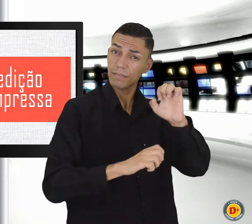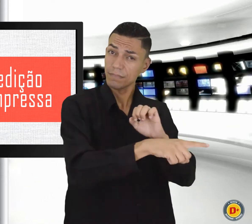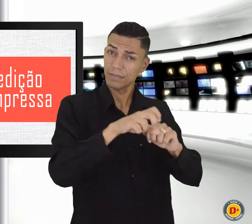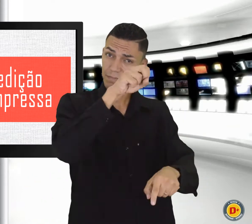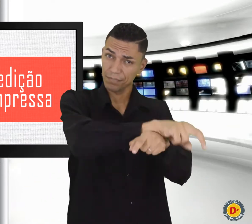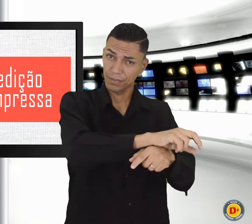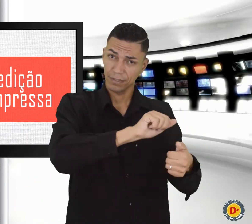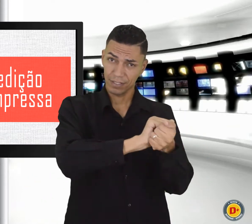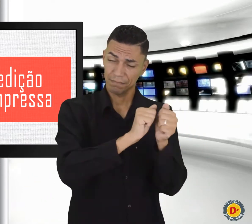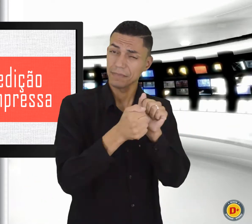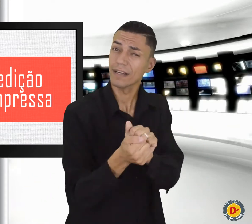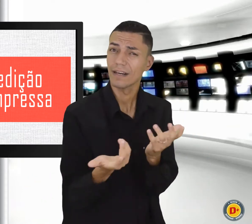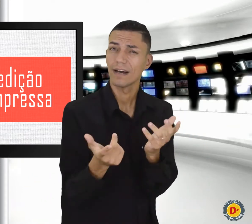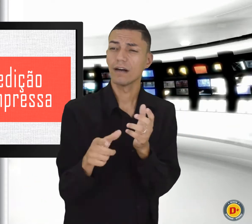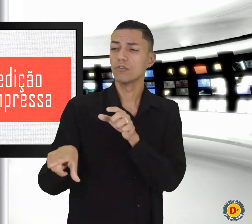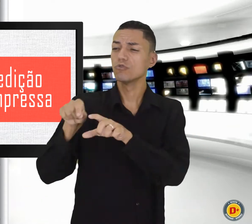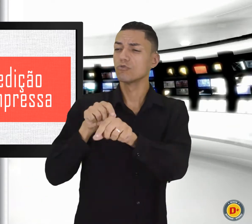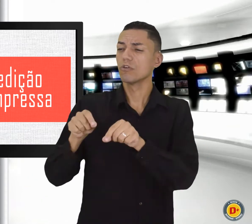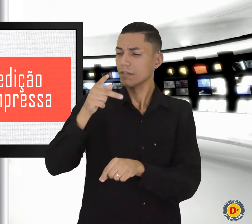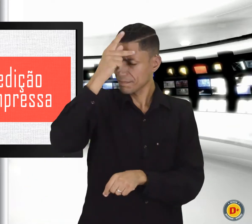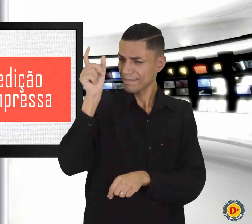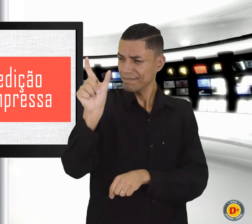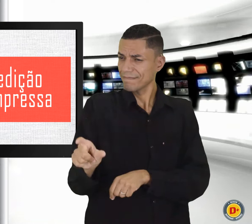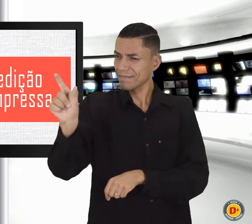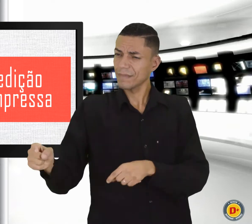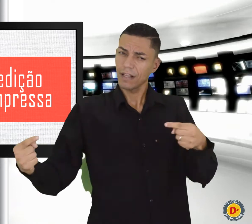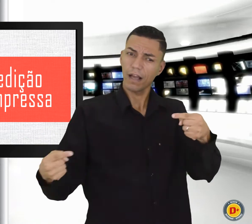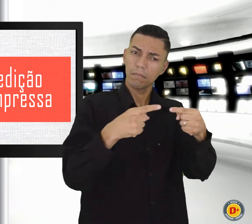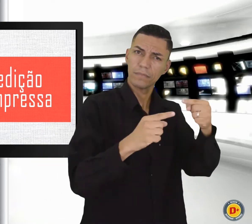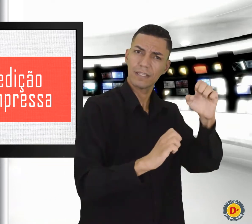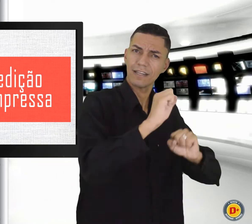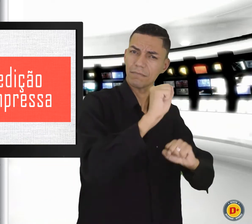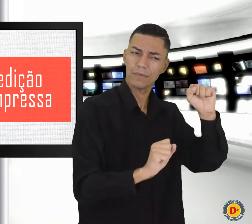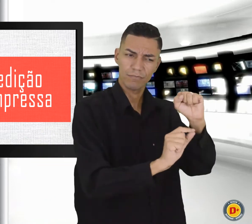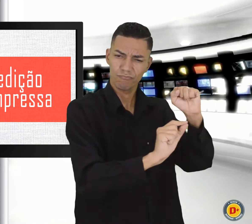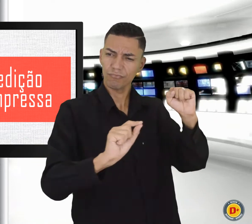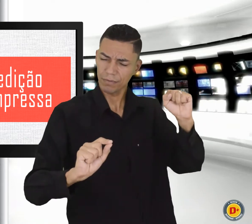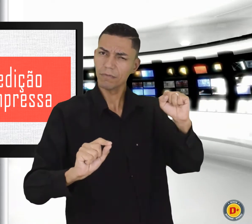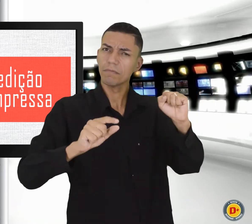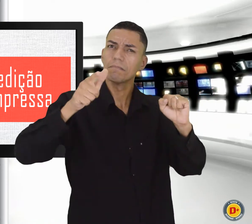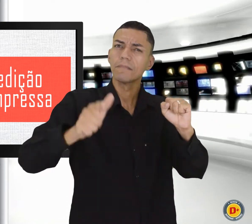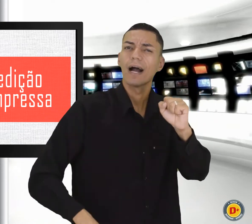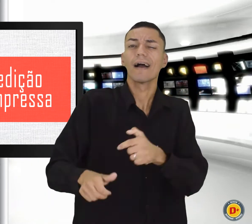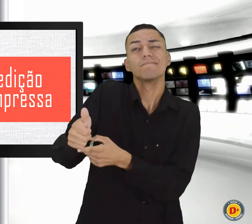empregos e na escolha de potenciais empregadores, contratos com as empresas